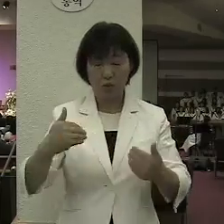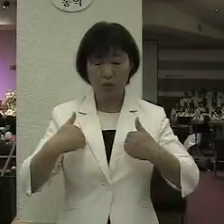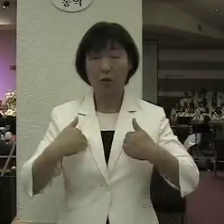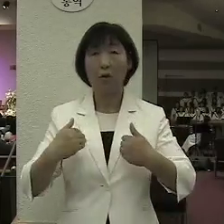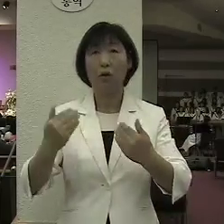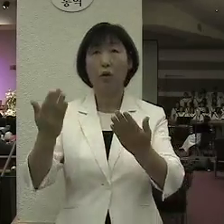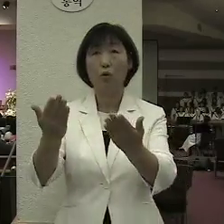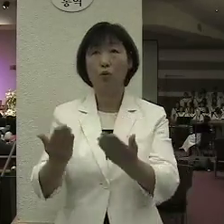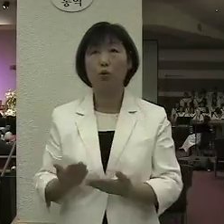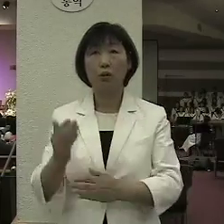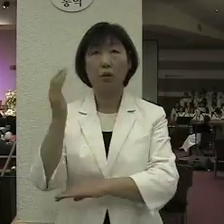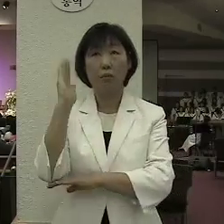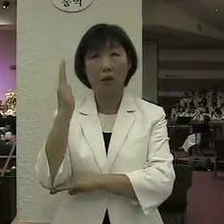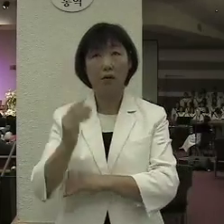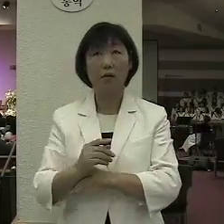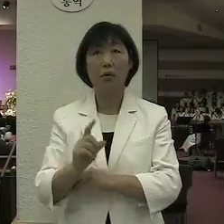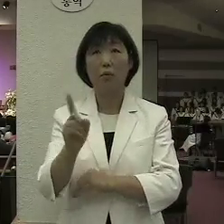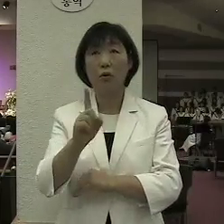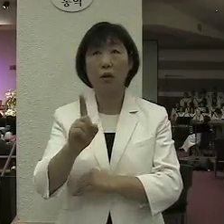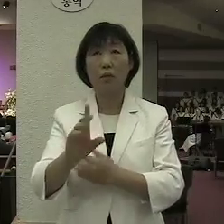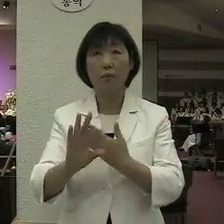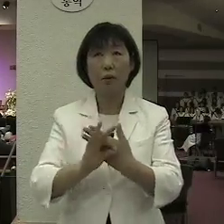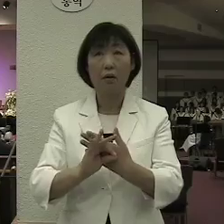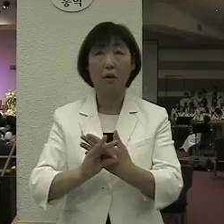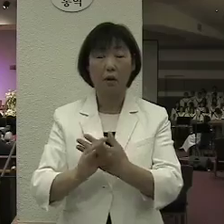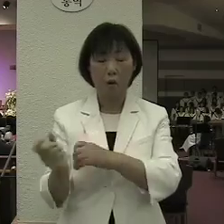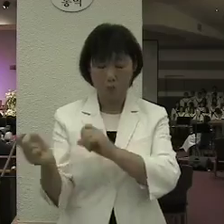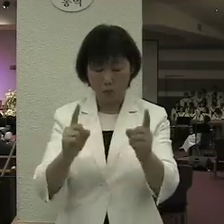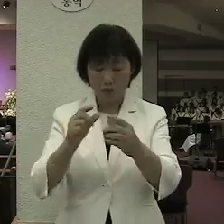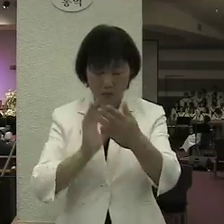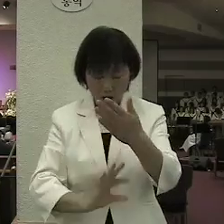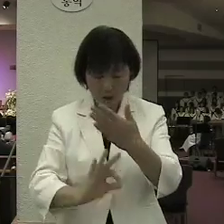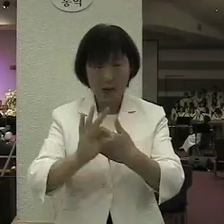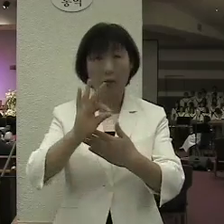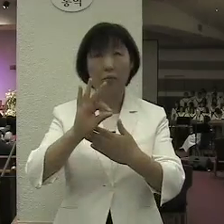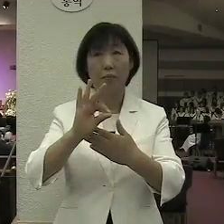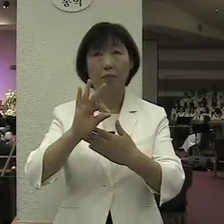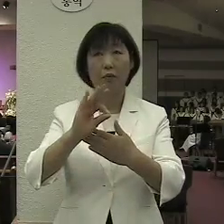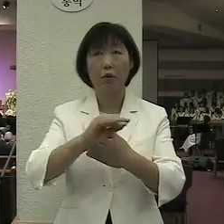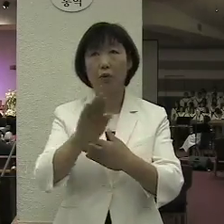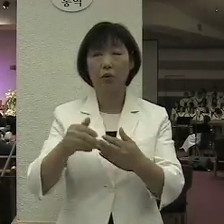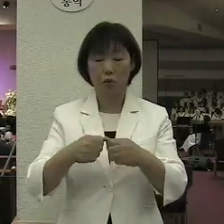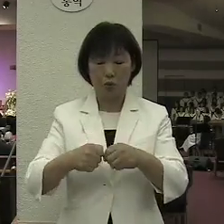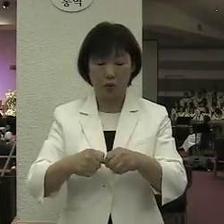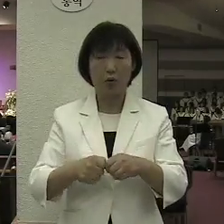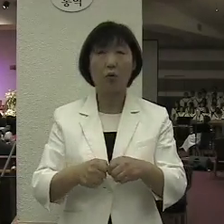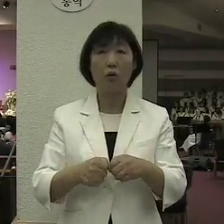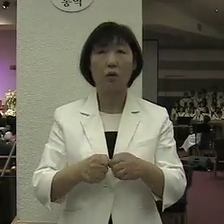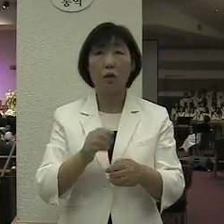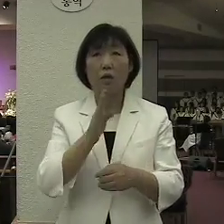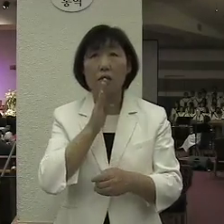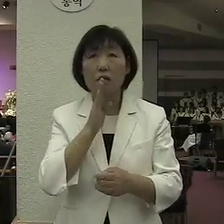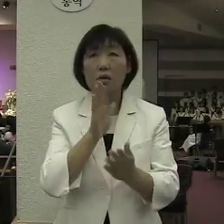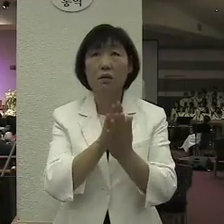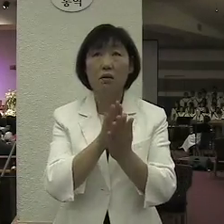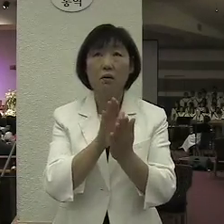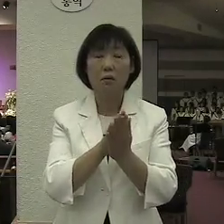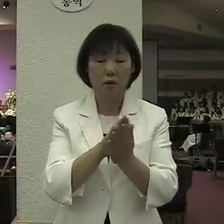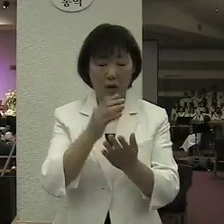때마다 합당하신 주님의 사역과 주님의 복음을 선포하게 되는 것입니다. 합당하신 주님이